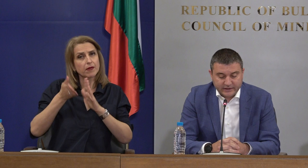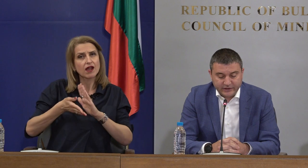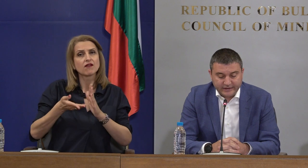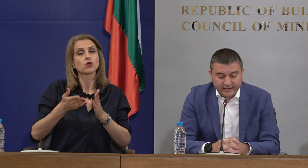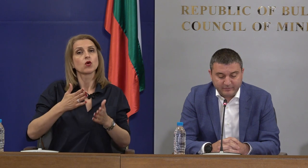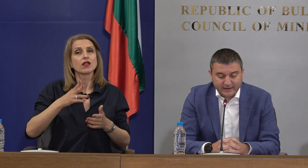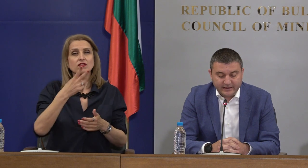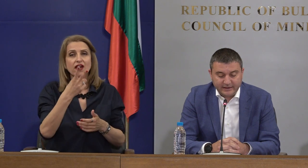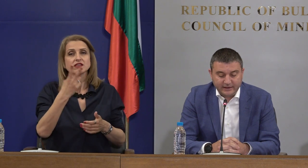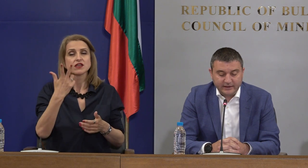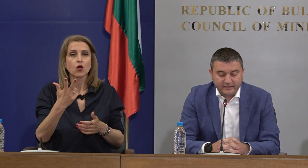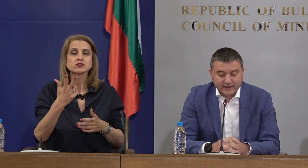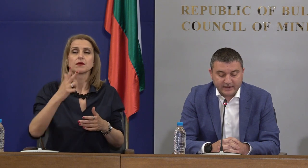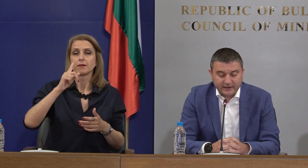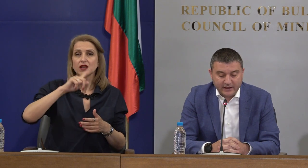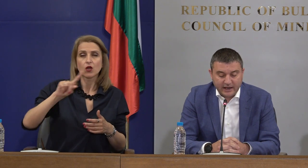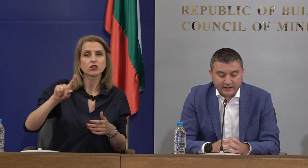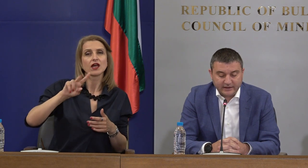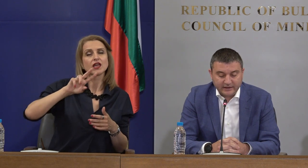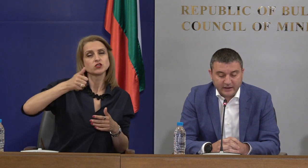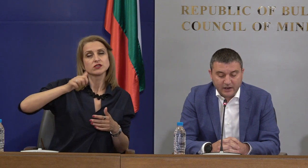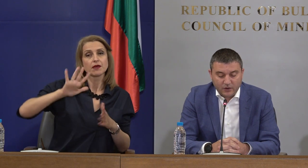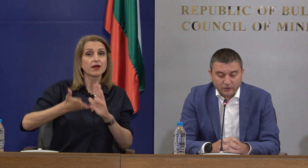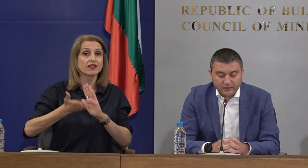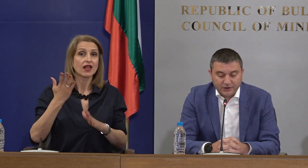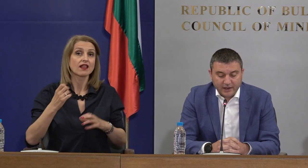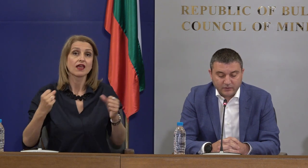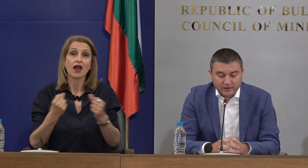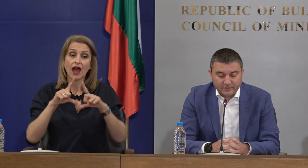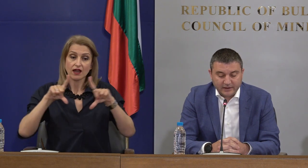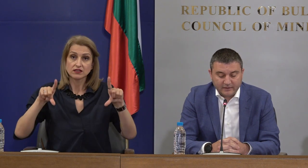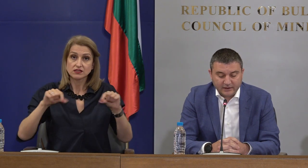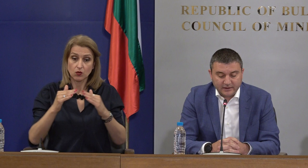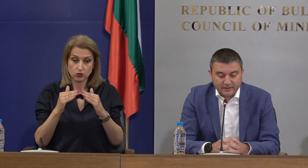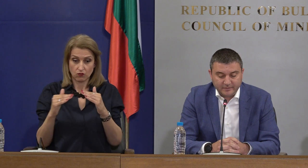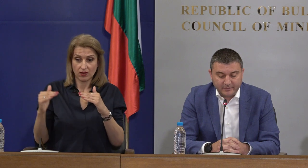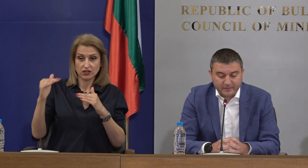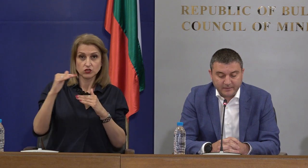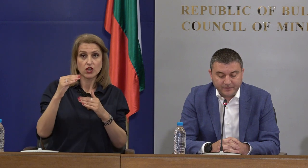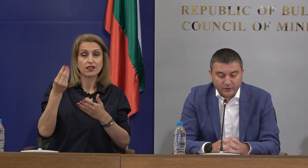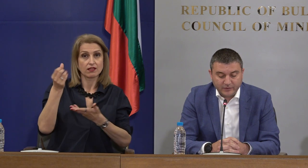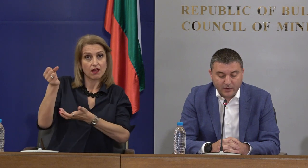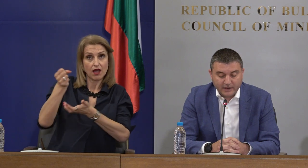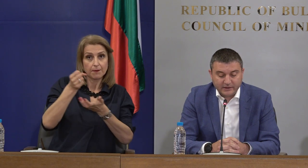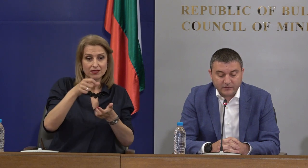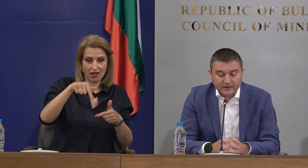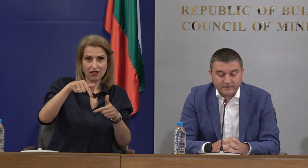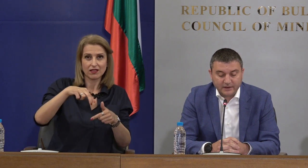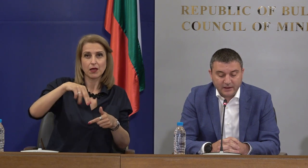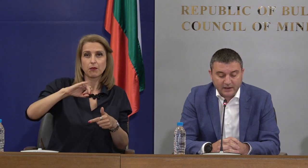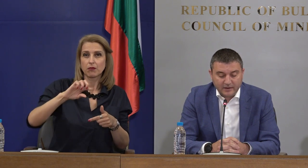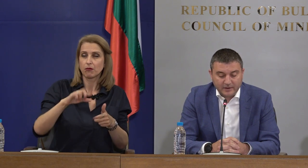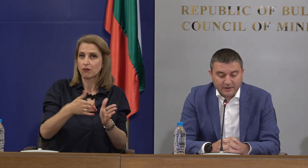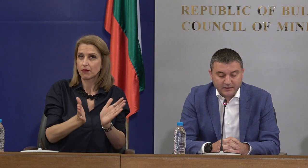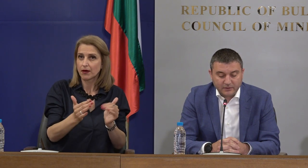28 265 200 акции от увеличението на капитала на ПИП. Този брой акции съответства